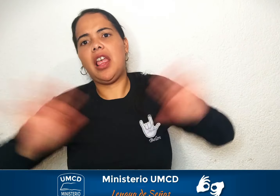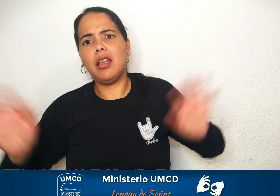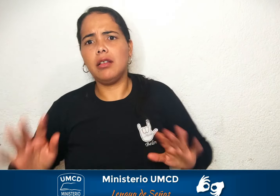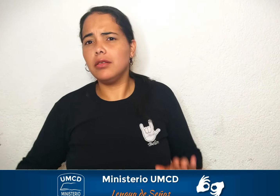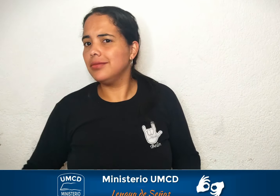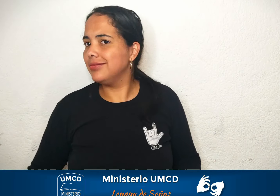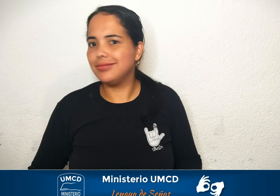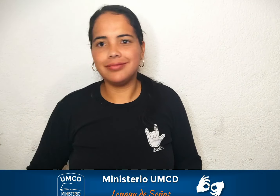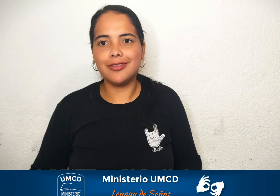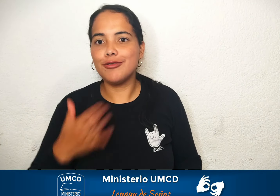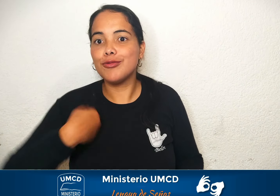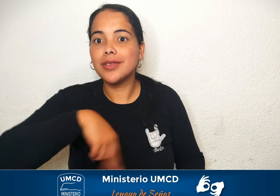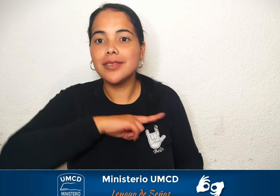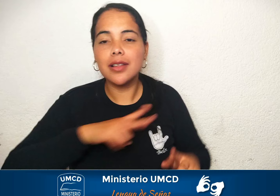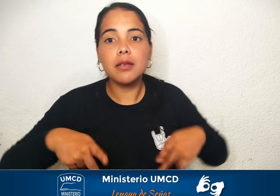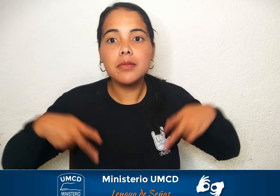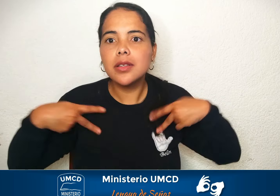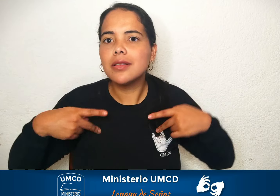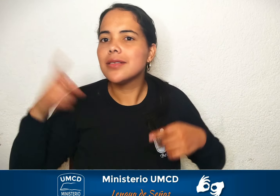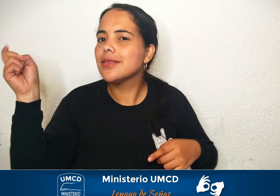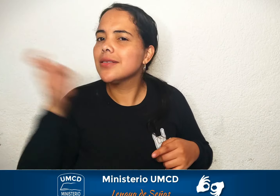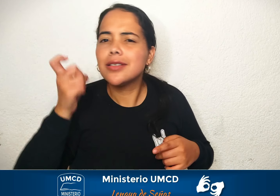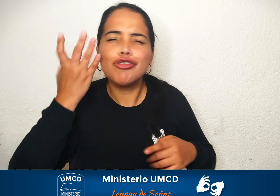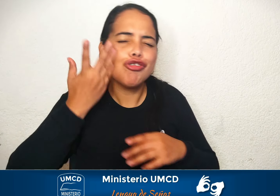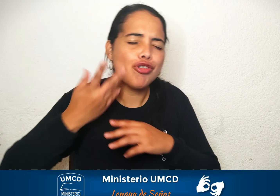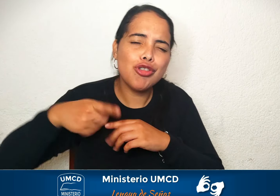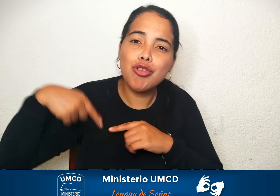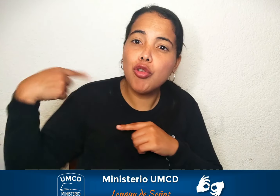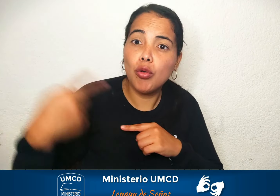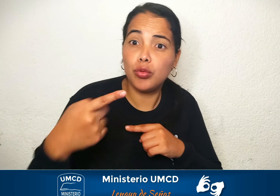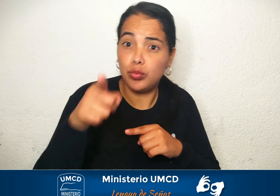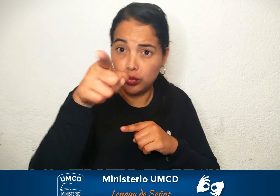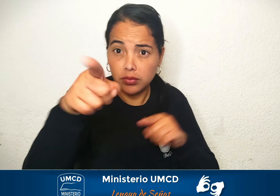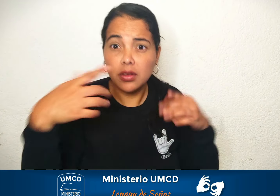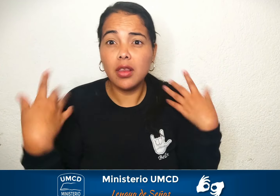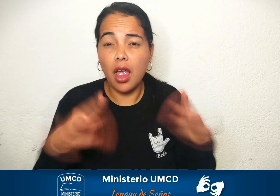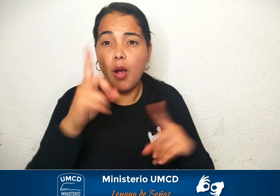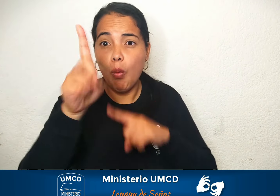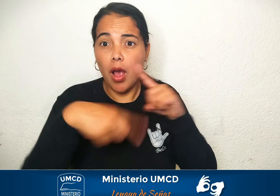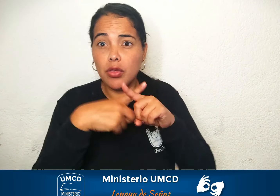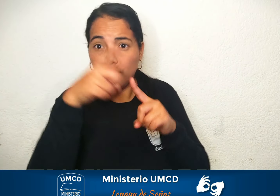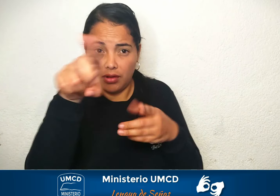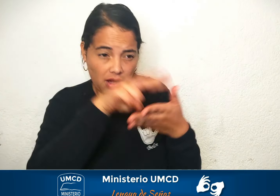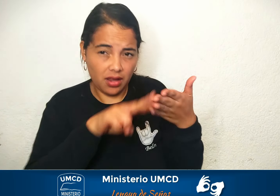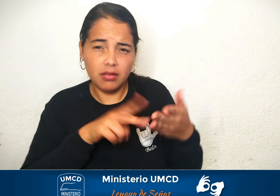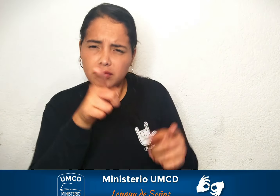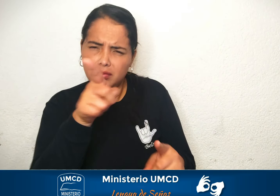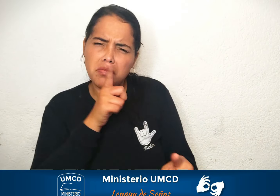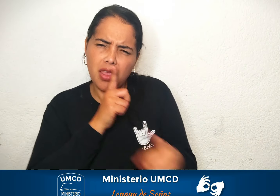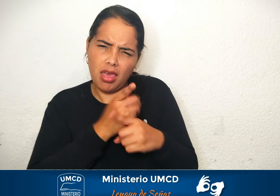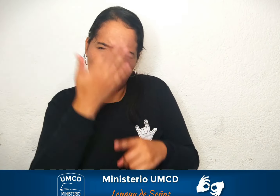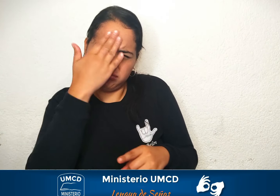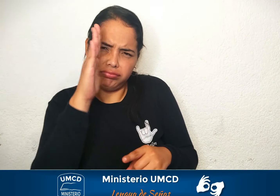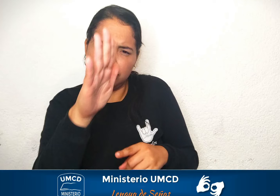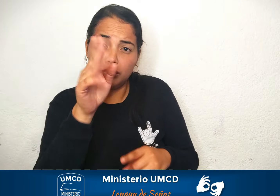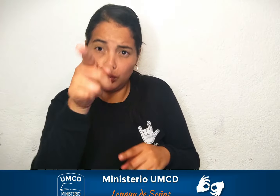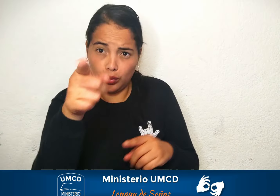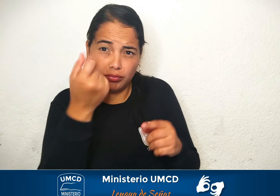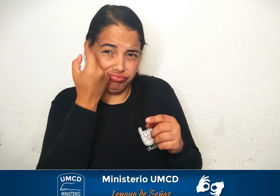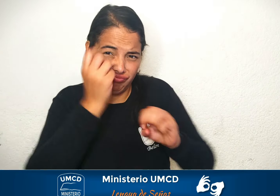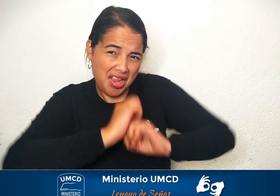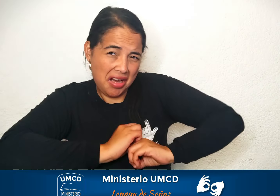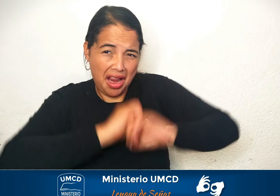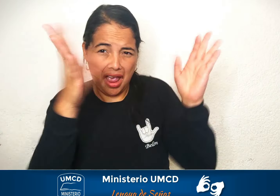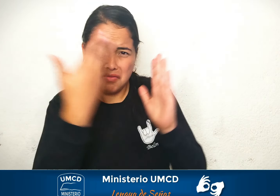En nuestra vida es igual. Le repito de nuevo, ¿es usted una persona que cuando lee la Biblia sinceramente puede